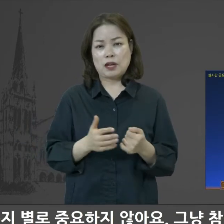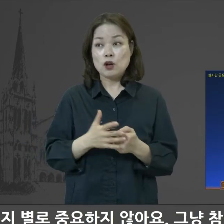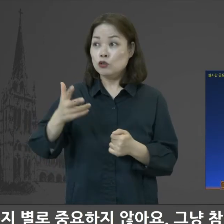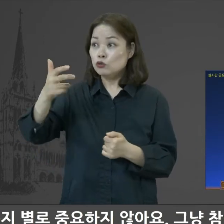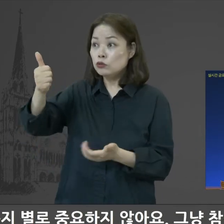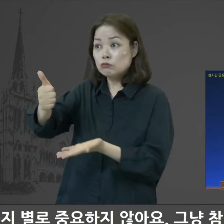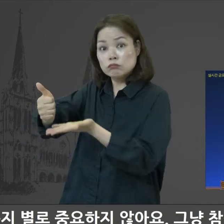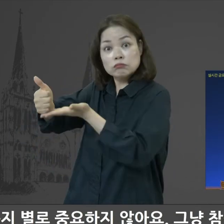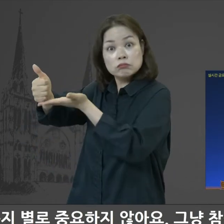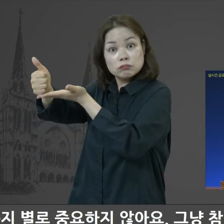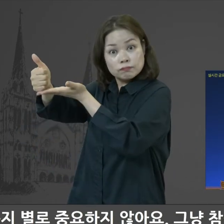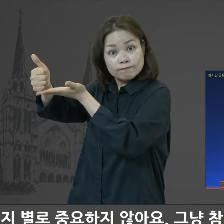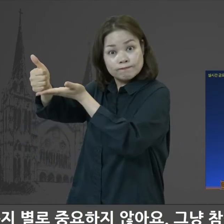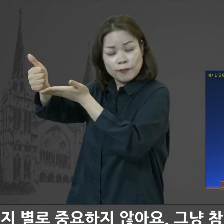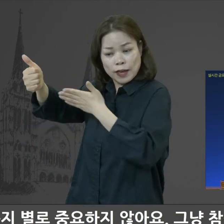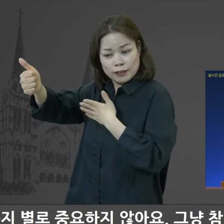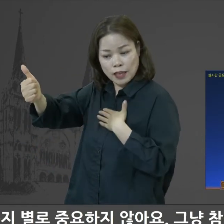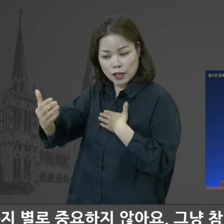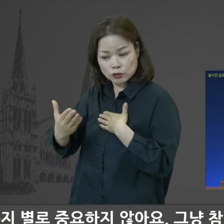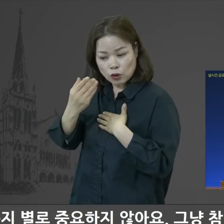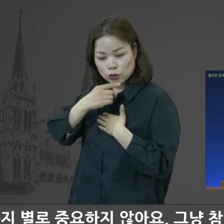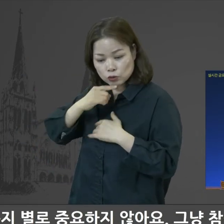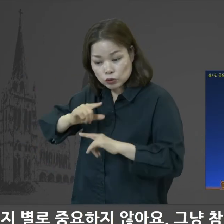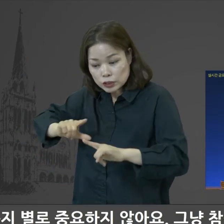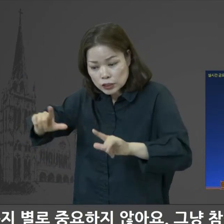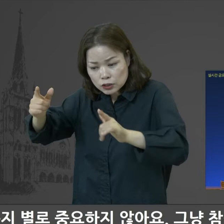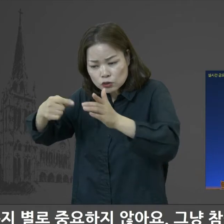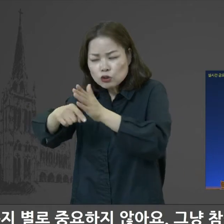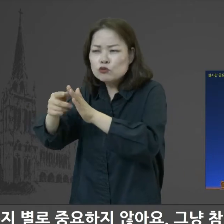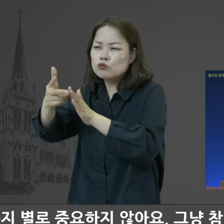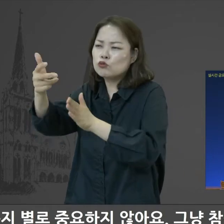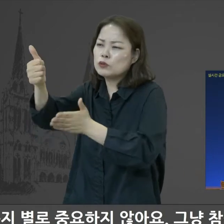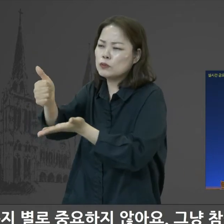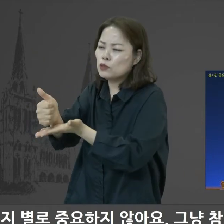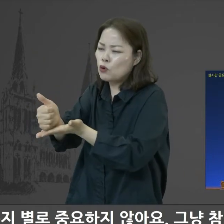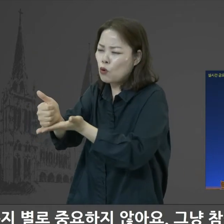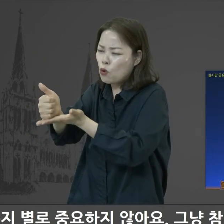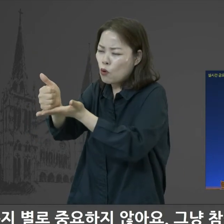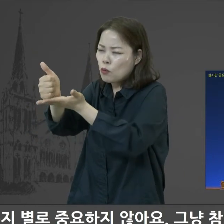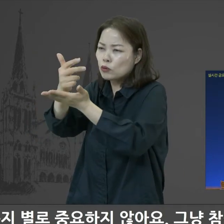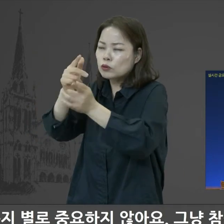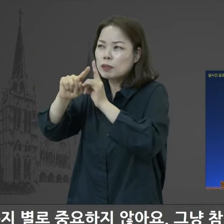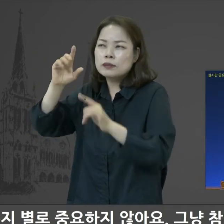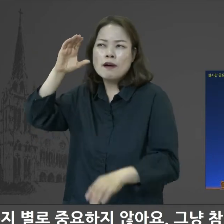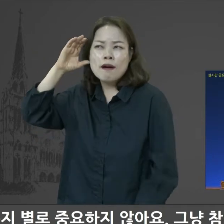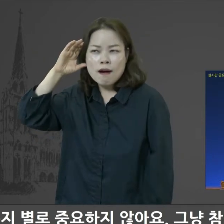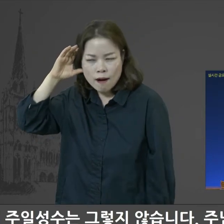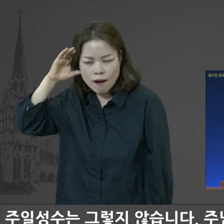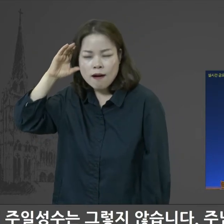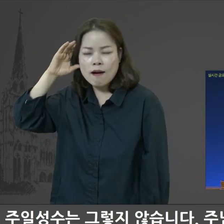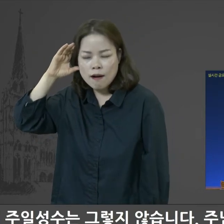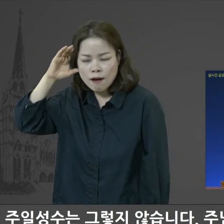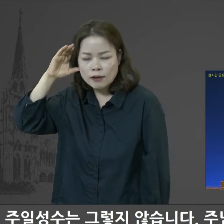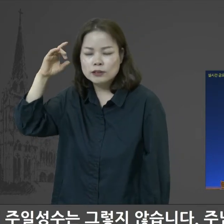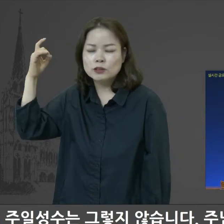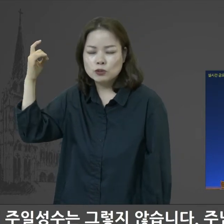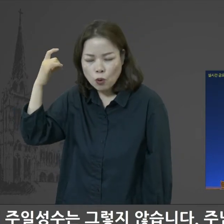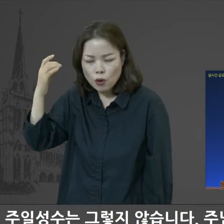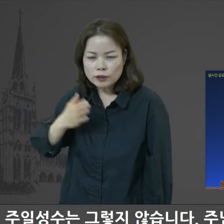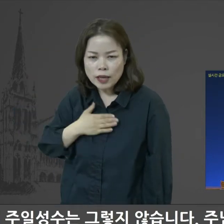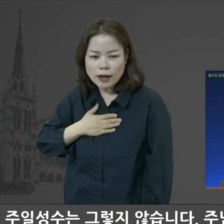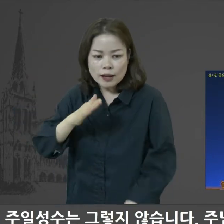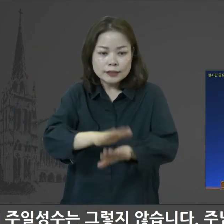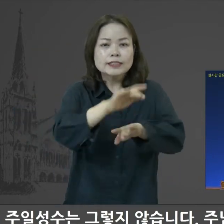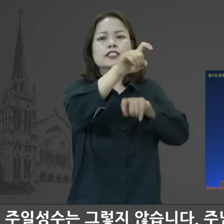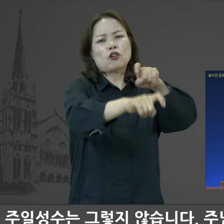주님을 높여야 되지 않습니까? 내가 성수주의를 하려면 주님을 높여야죠. 그리고 주님 말씀 들어야죠. 그 말씀 듣고 내가 이렇게